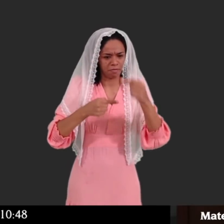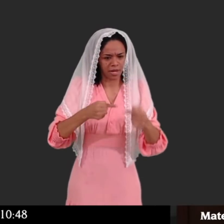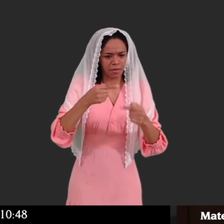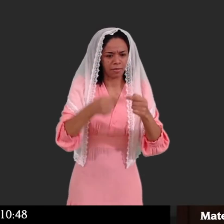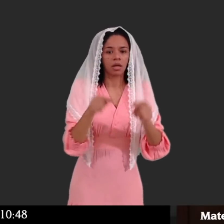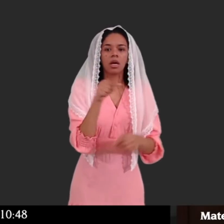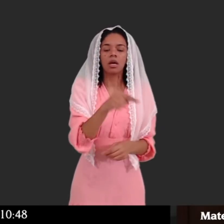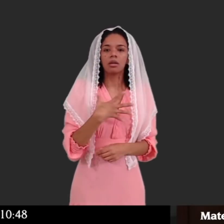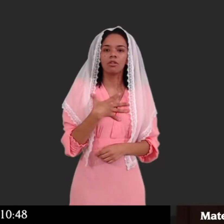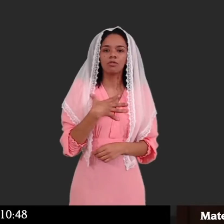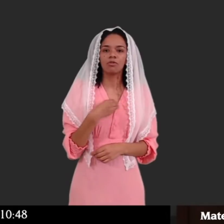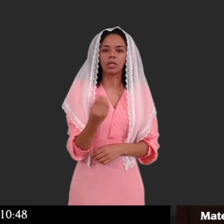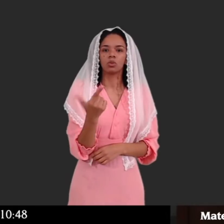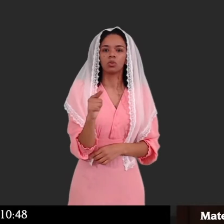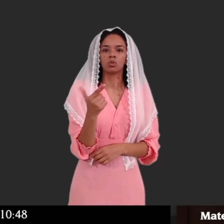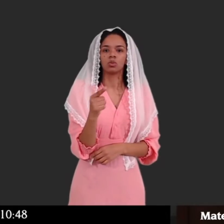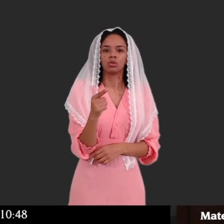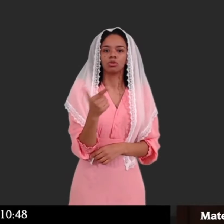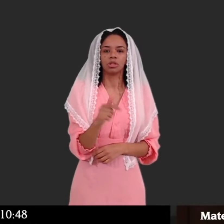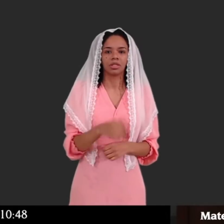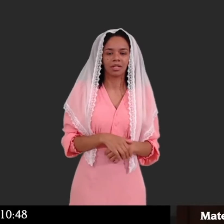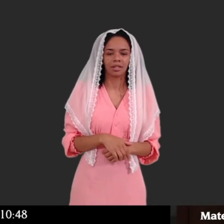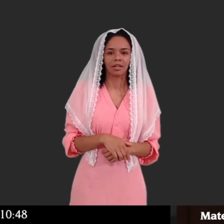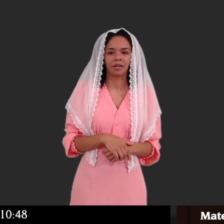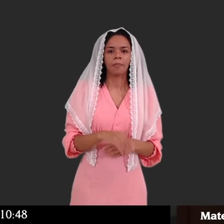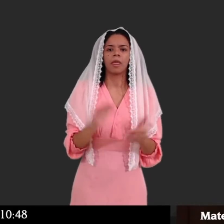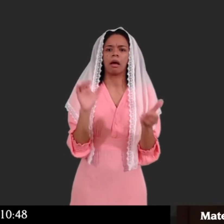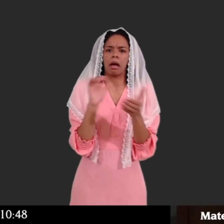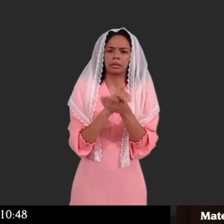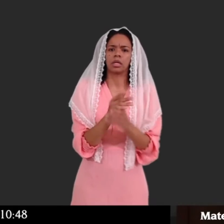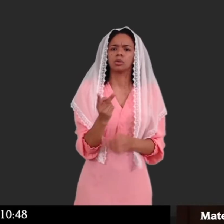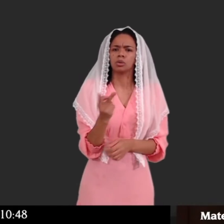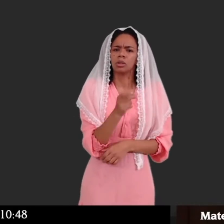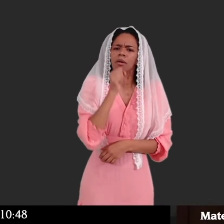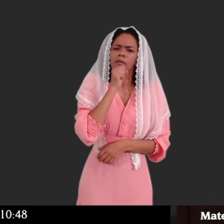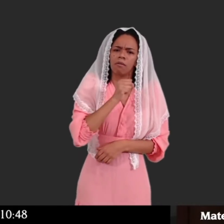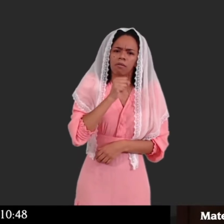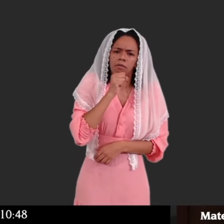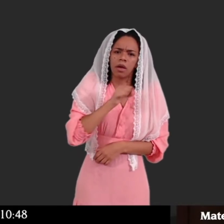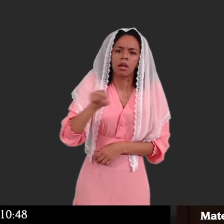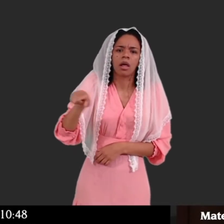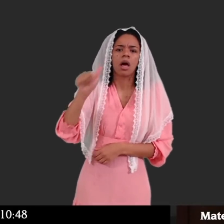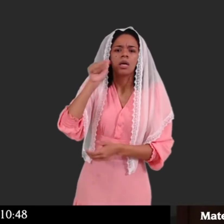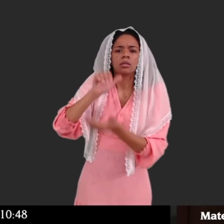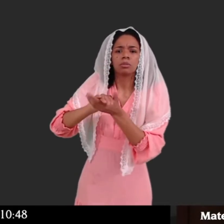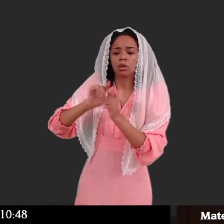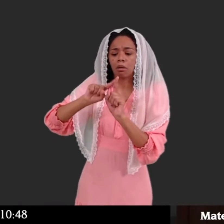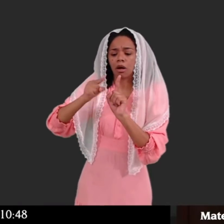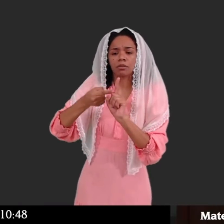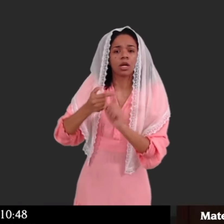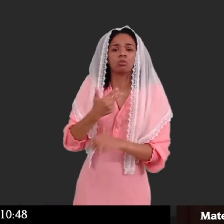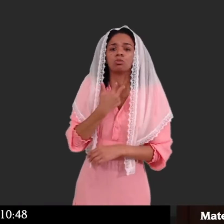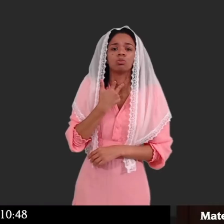tinha filho, com 100 anos, uma esposa, idosas, estéril, mas a promessa de